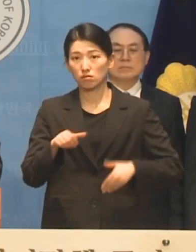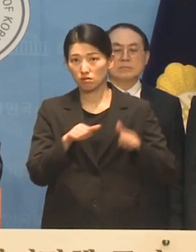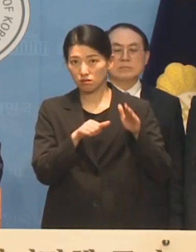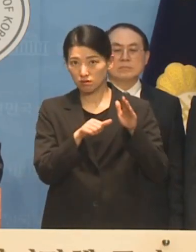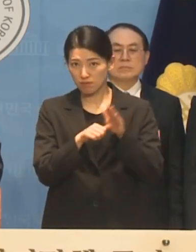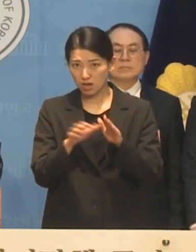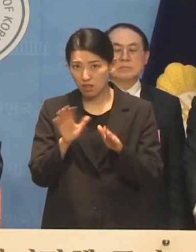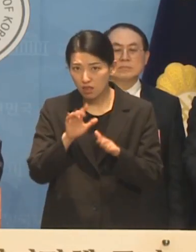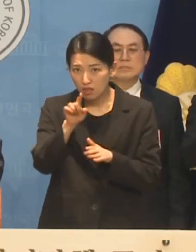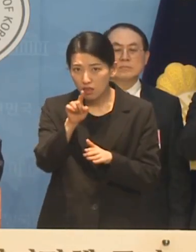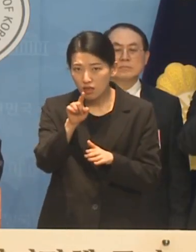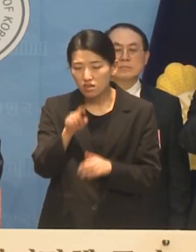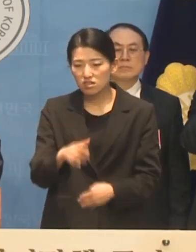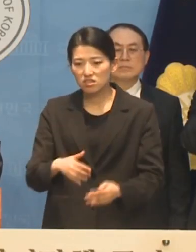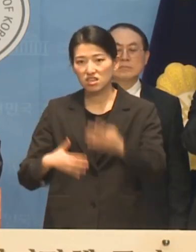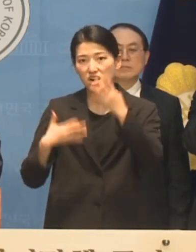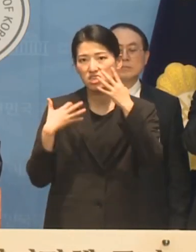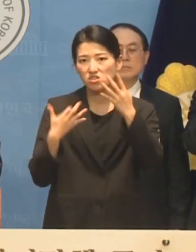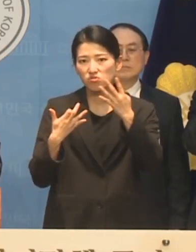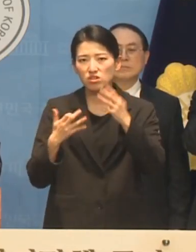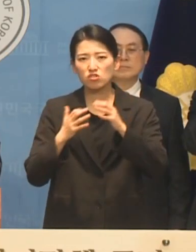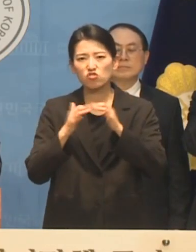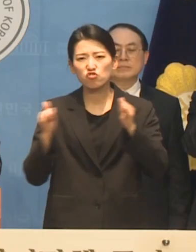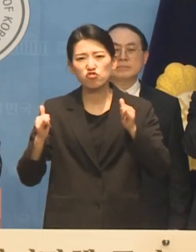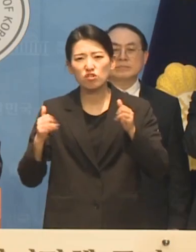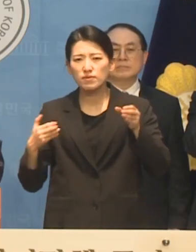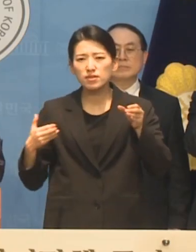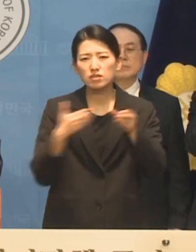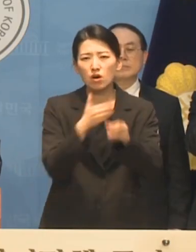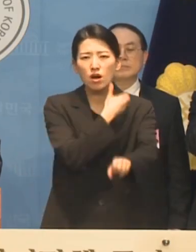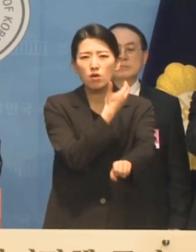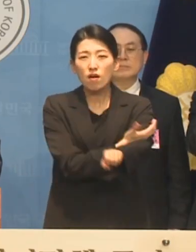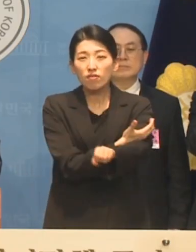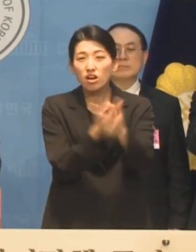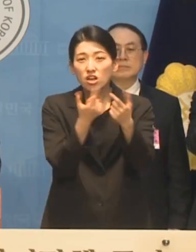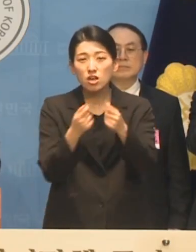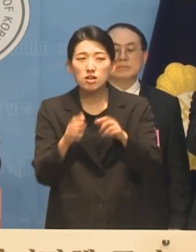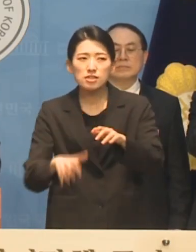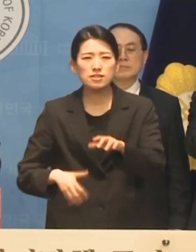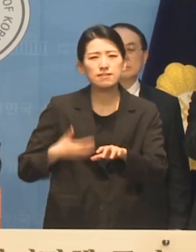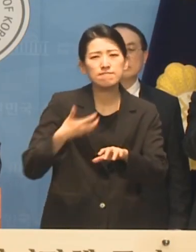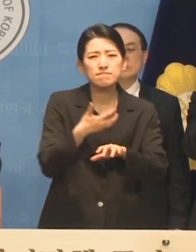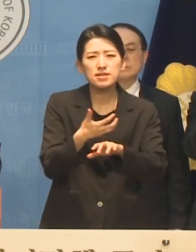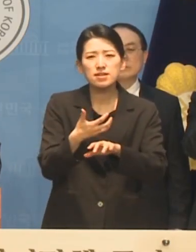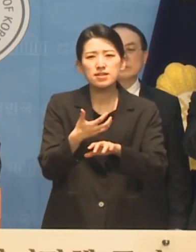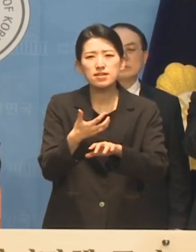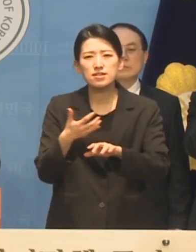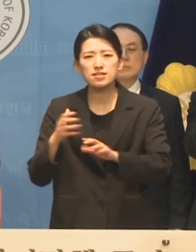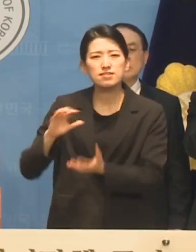국민 저항권으로 일어나서 나라를 바로 세우려고 할 것입니다. 그러니